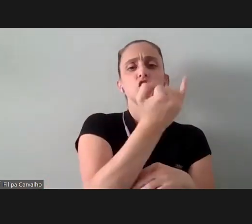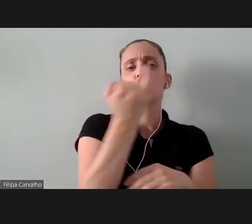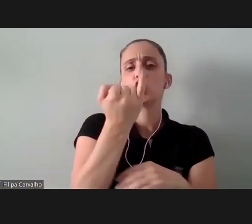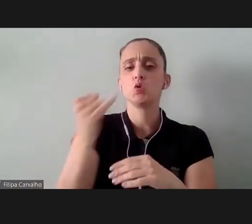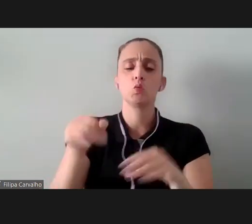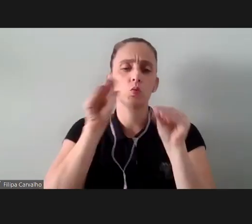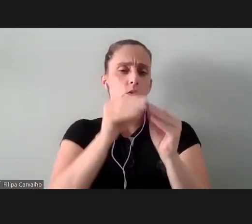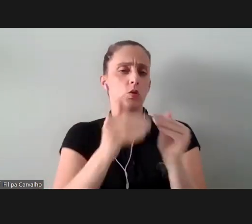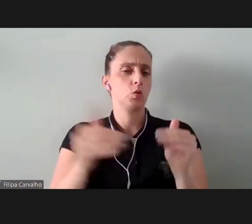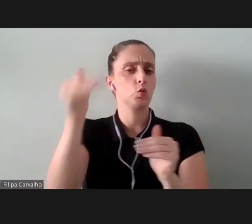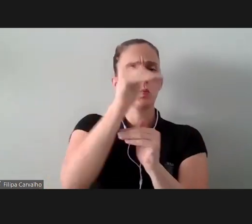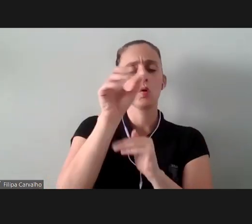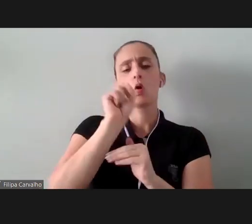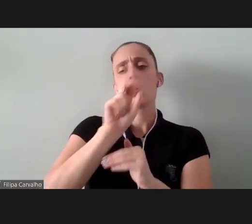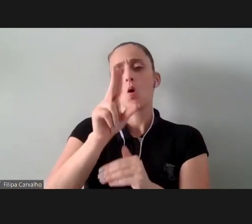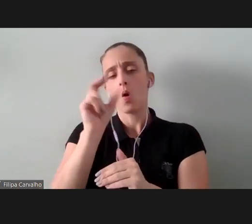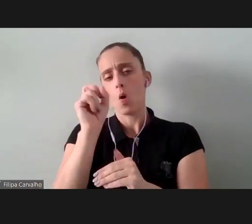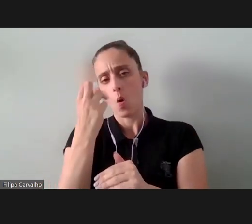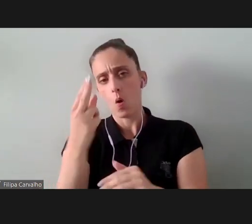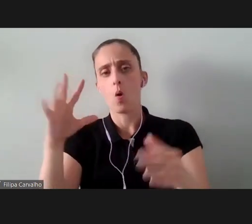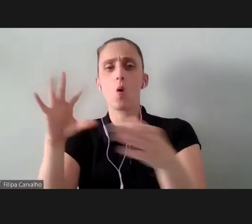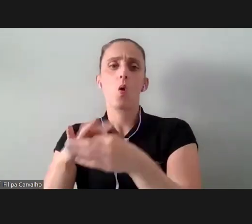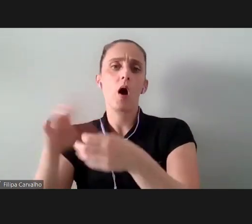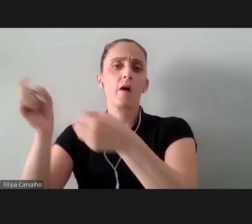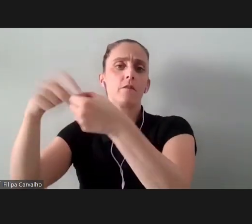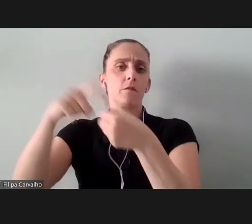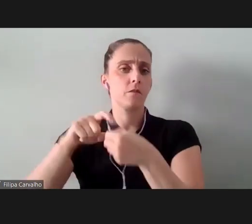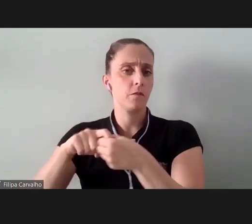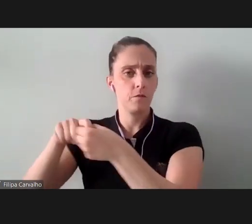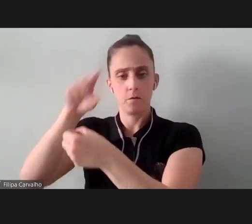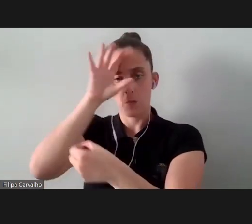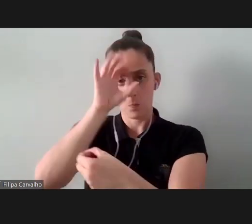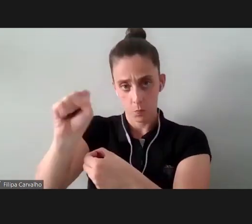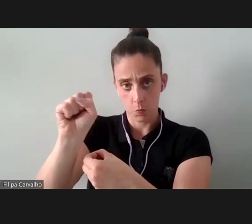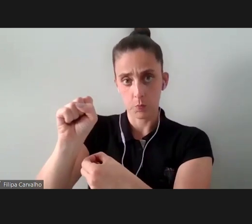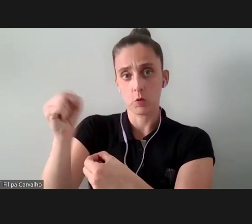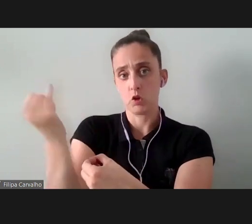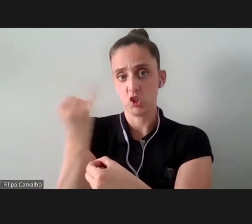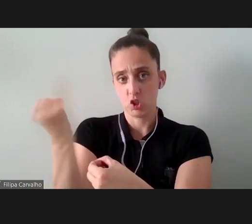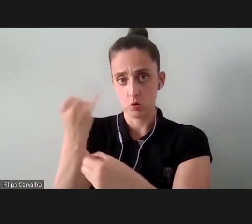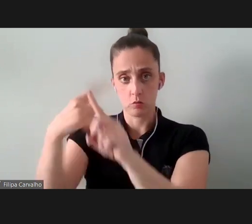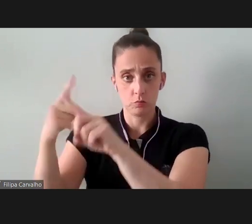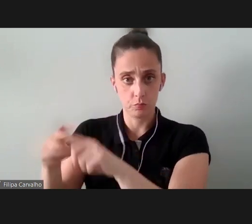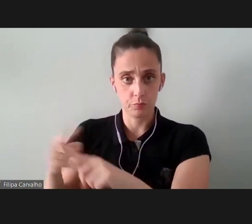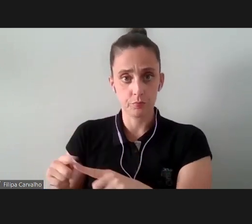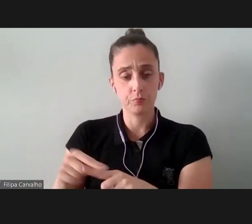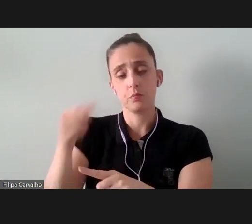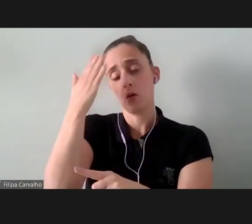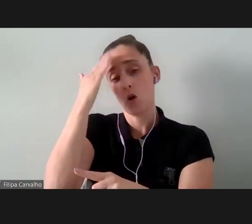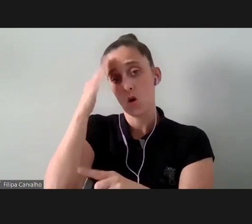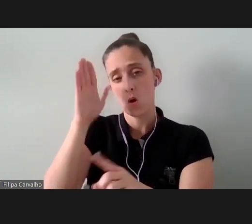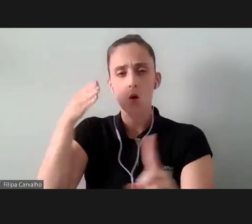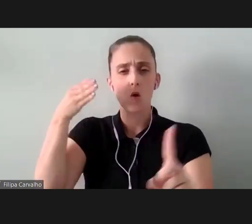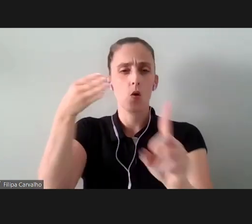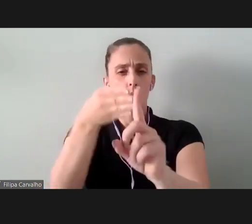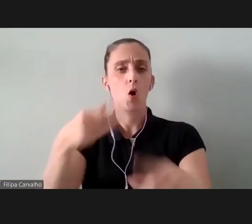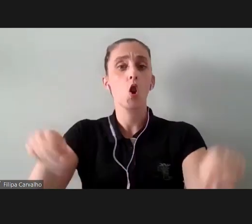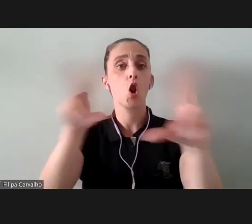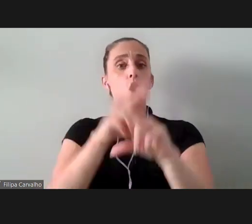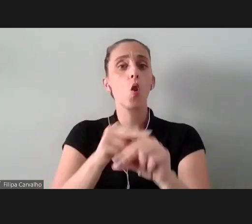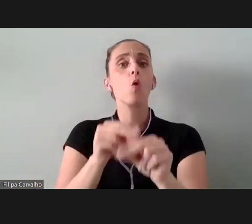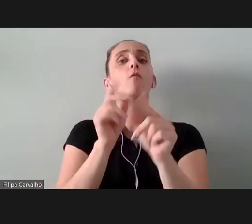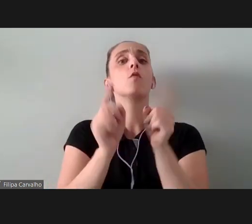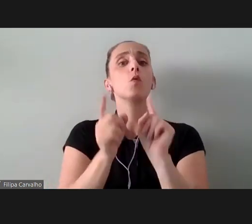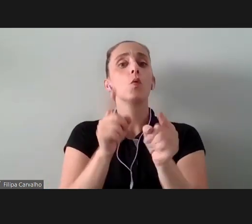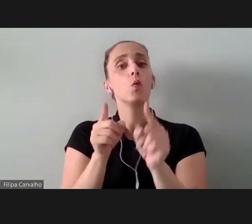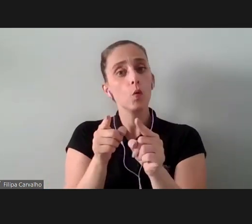superior, sejam elas com as entidades especializadas na administração pública. Eu diria que o eixo de diferenciação e o grande fator inovador é a